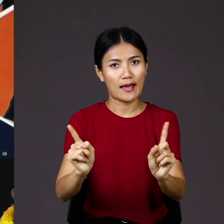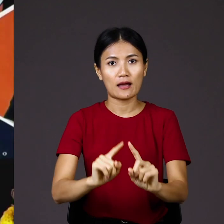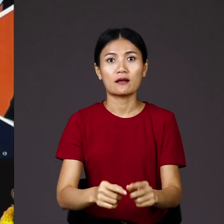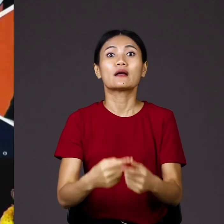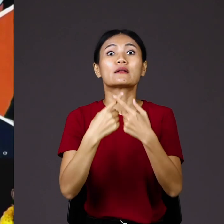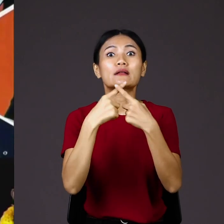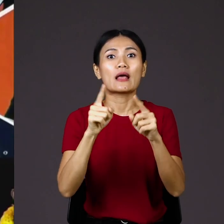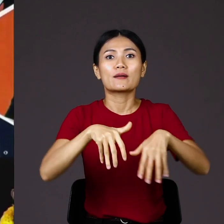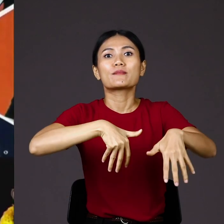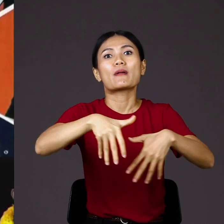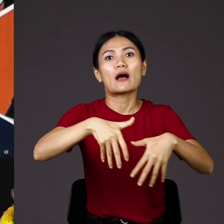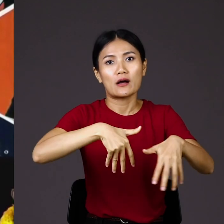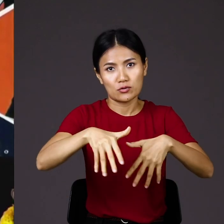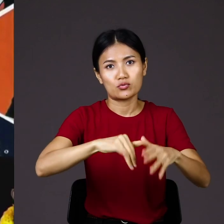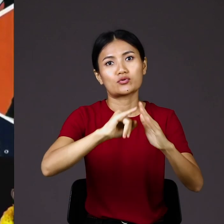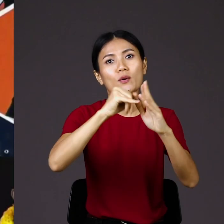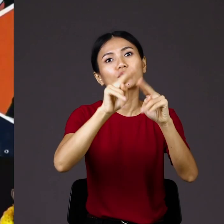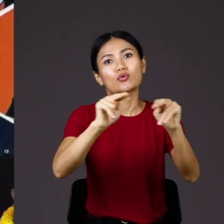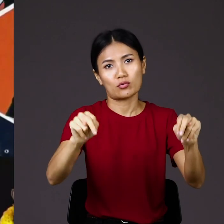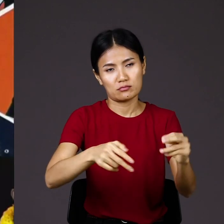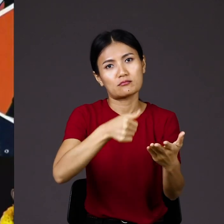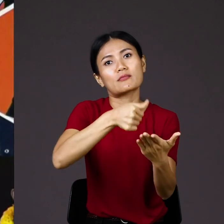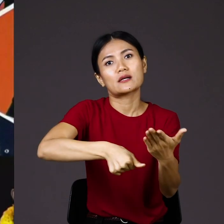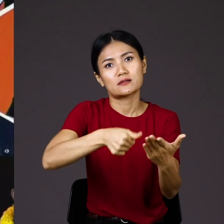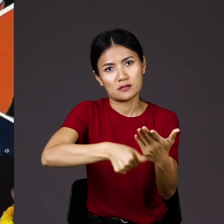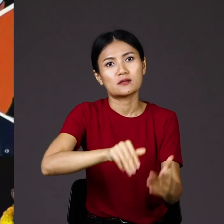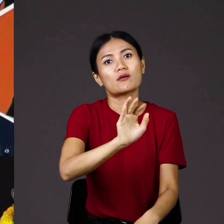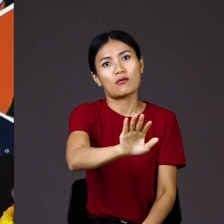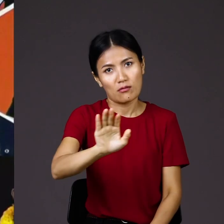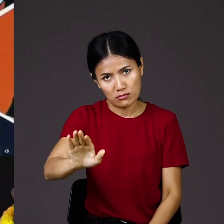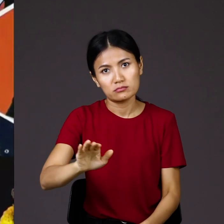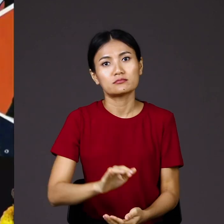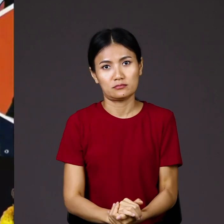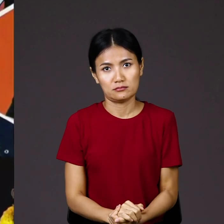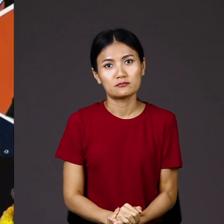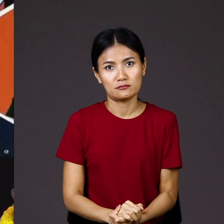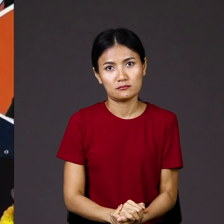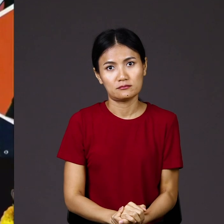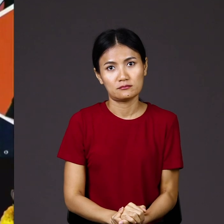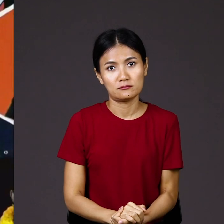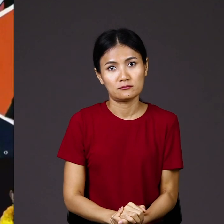าแต่คือพี่น้องชาวนนทบุรีจ่ายภาษีครับ